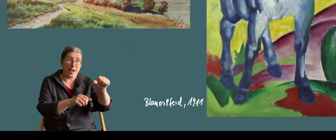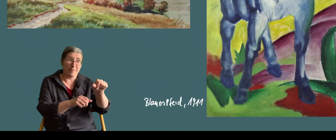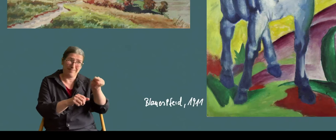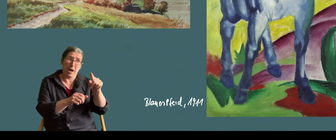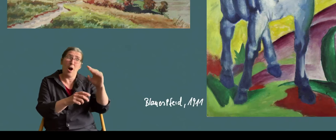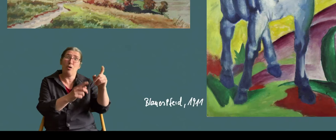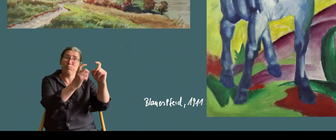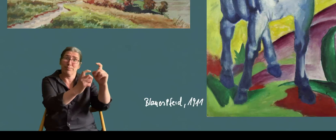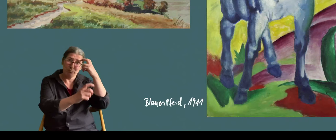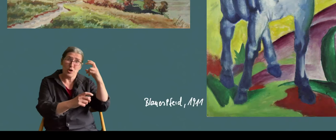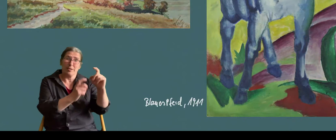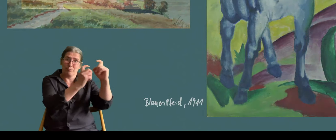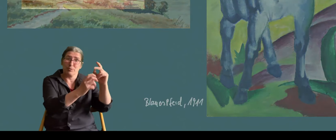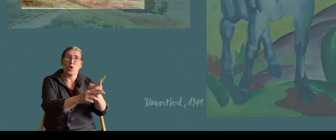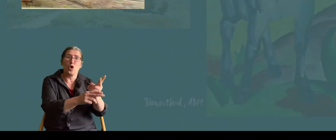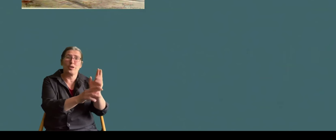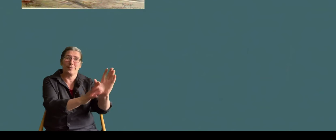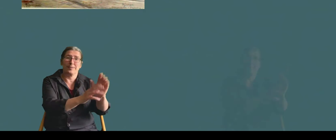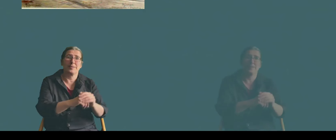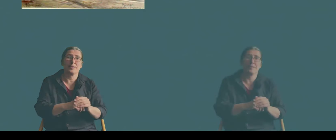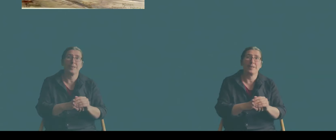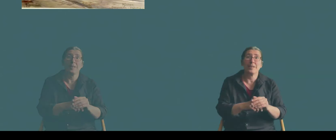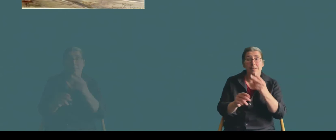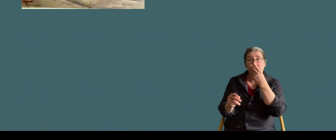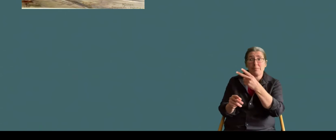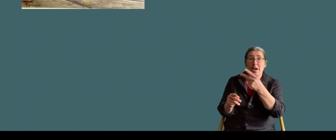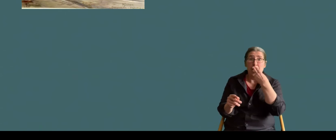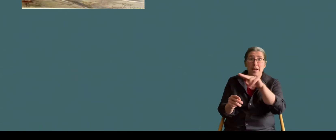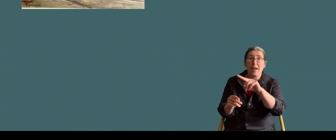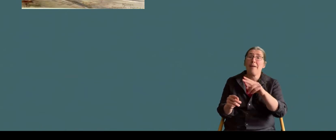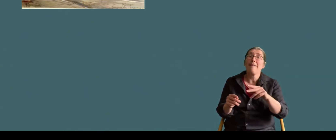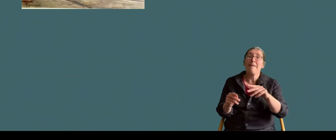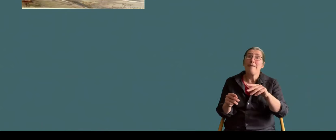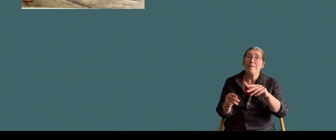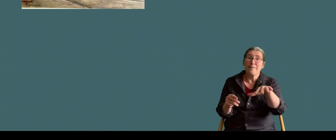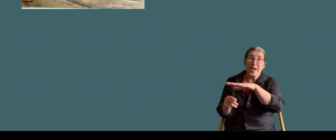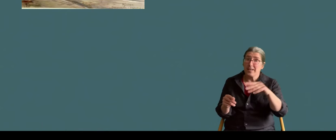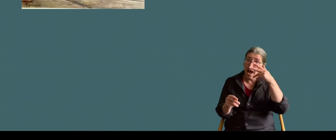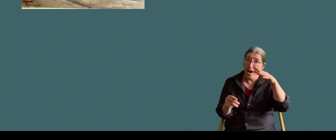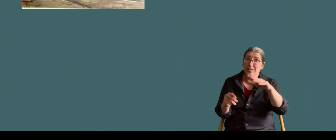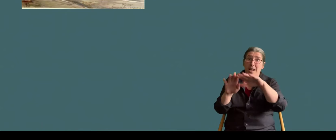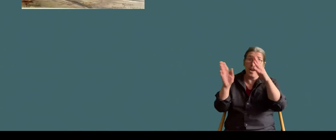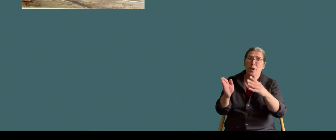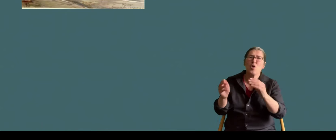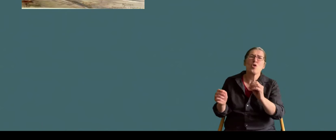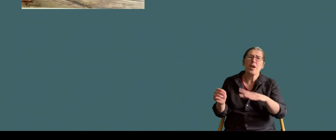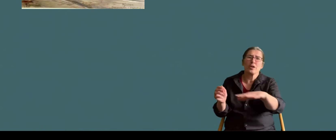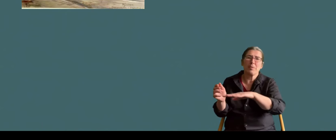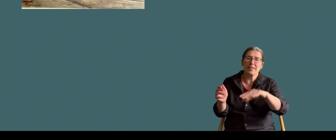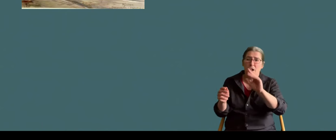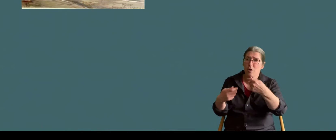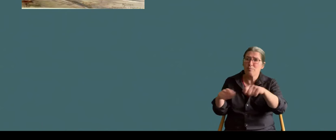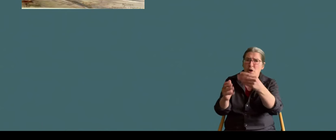Dieses blaue Pferd hängt auch in München. Und hier seht ihr von Hitler die Feldherrenhalle am Modeonsplatz. Auch wieder